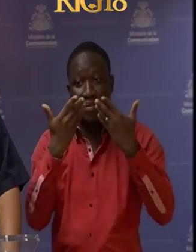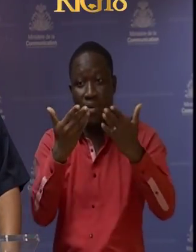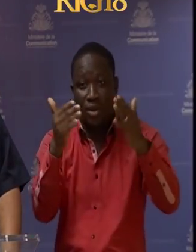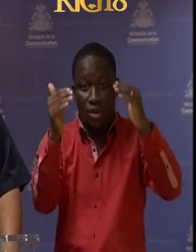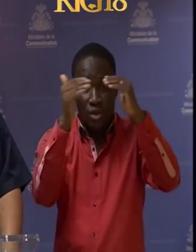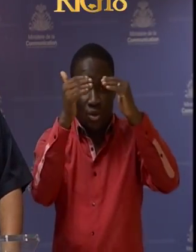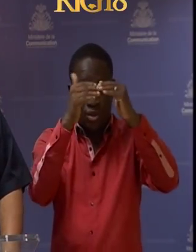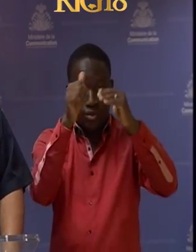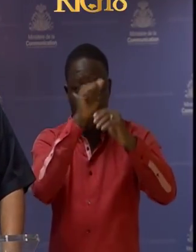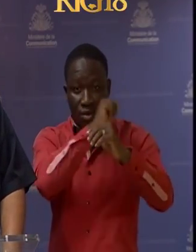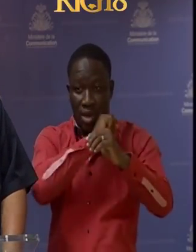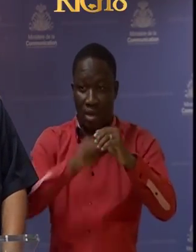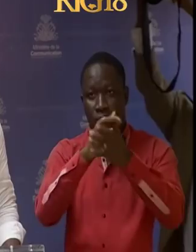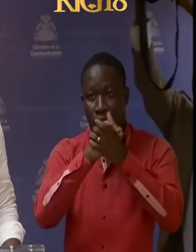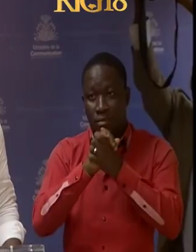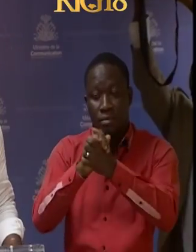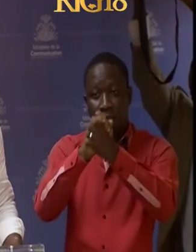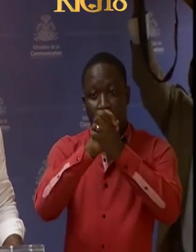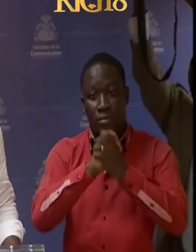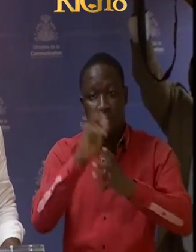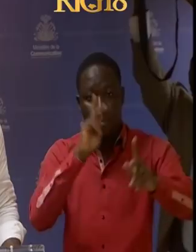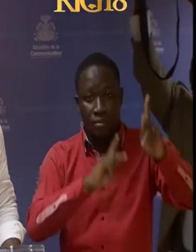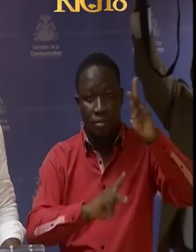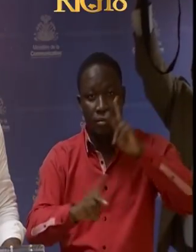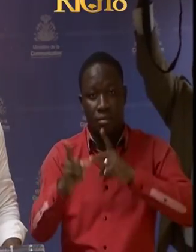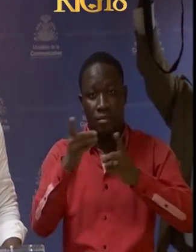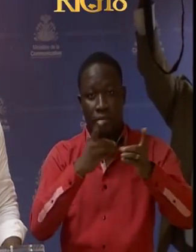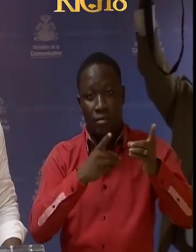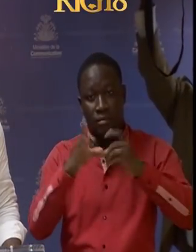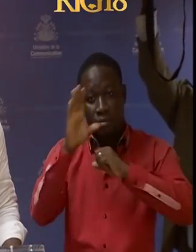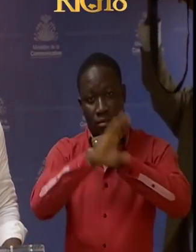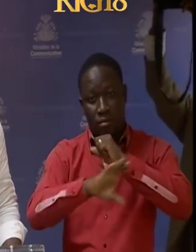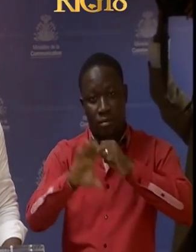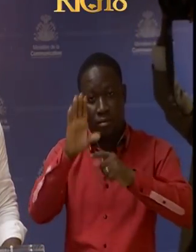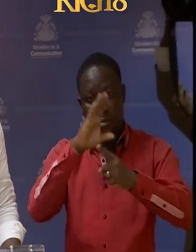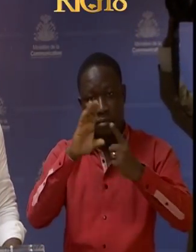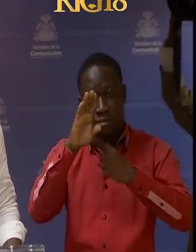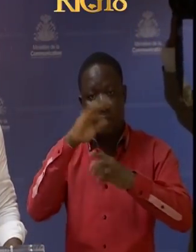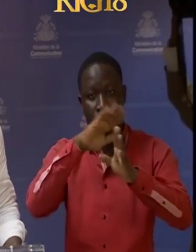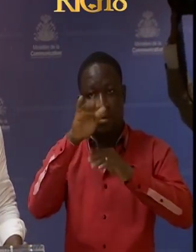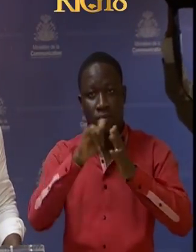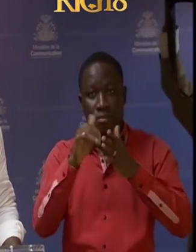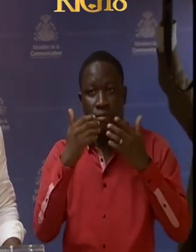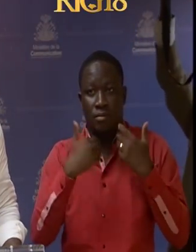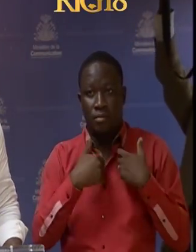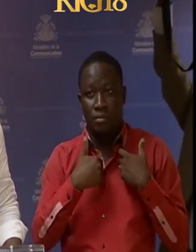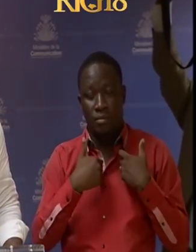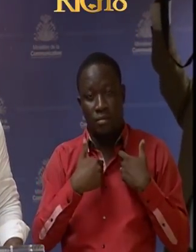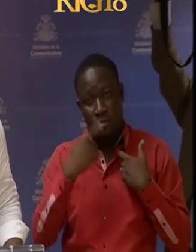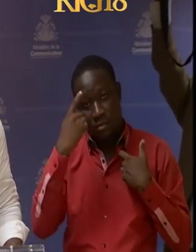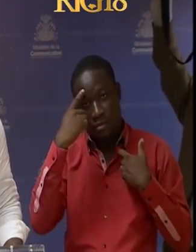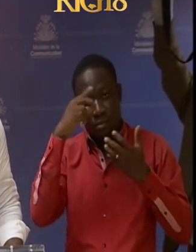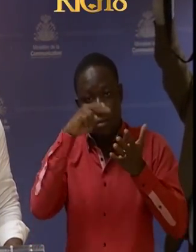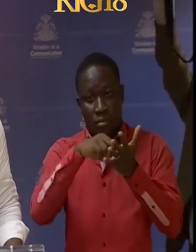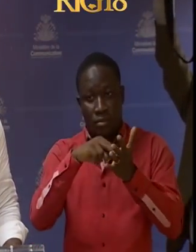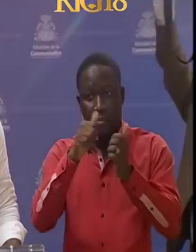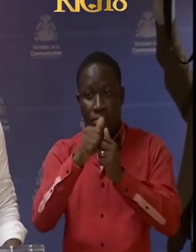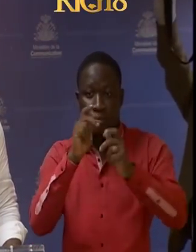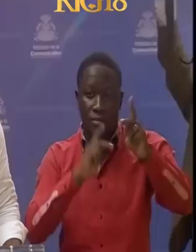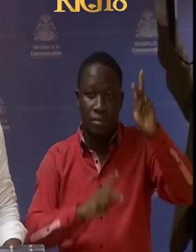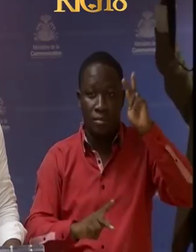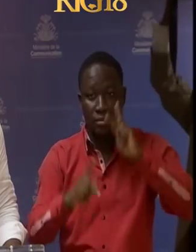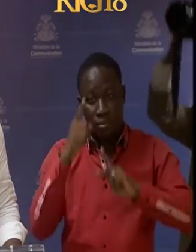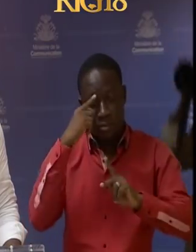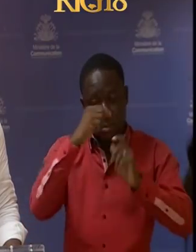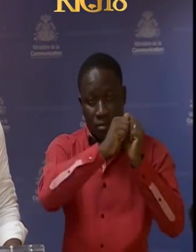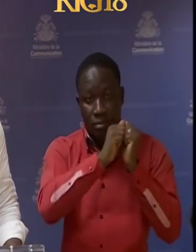niveau assemblée Kazek yo direction protection civile là dans toute ça que li gagne comme composante camper avec population